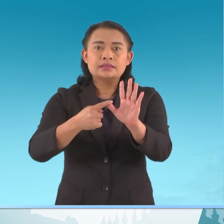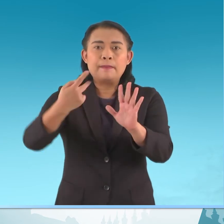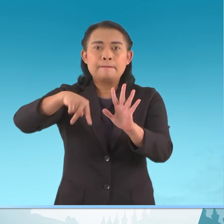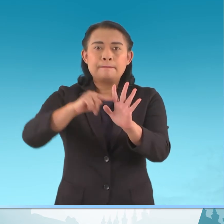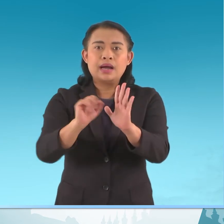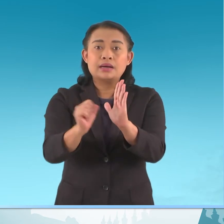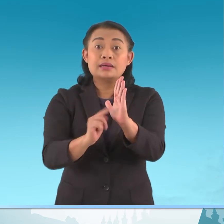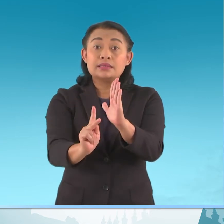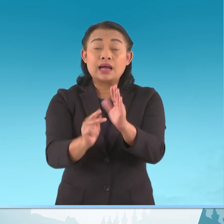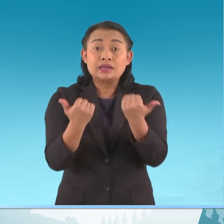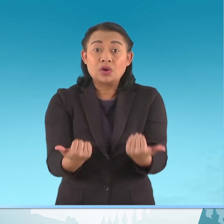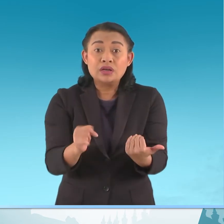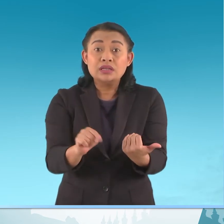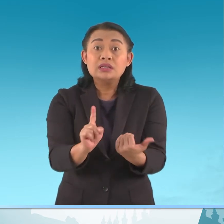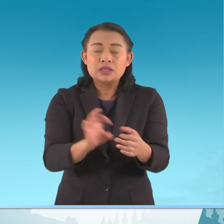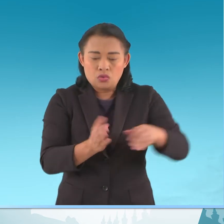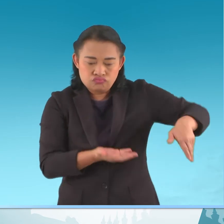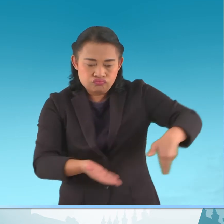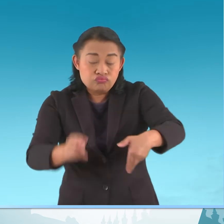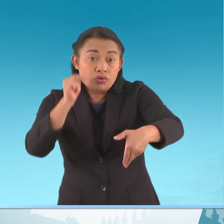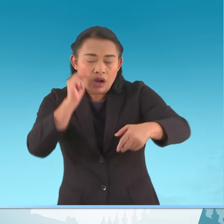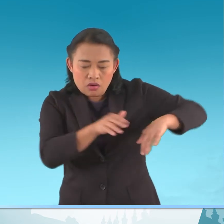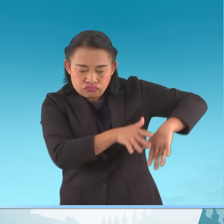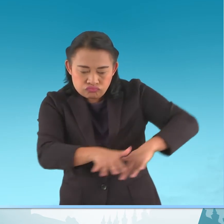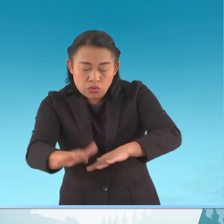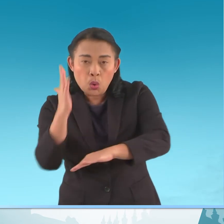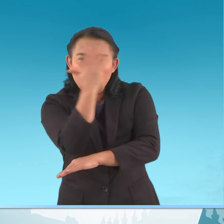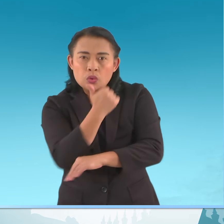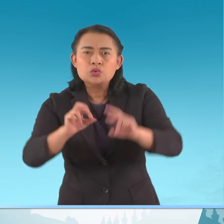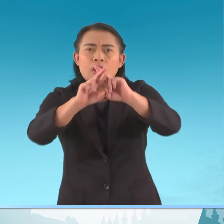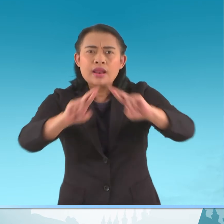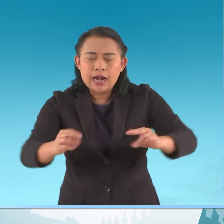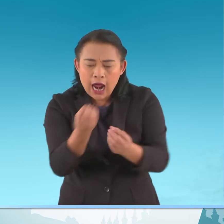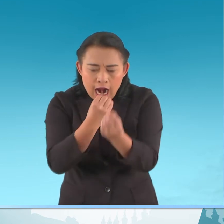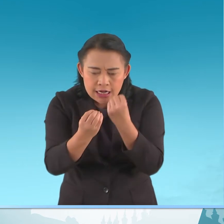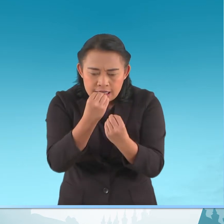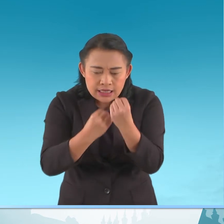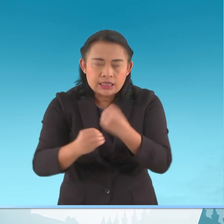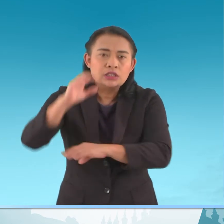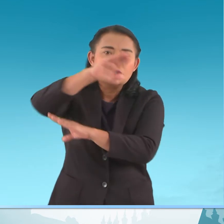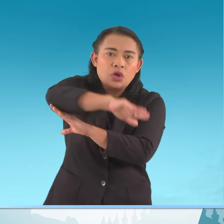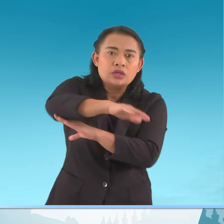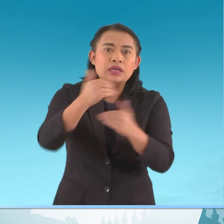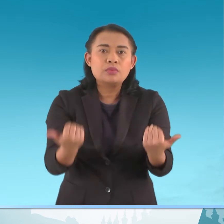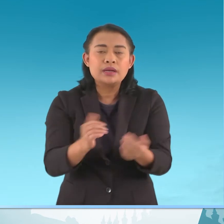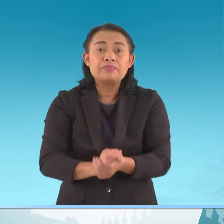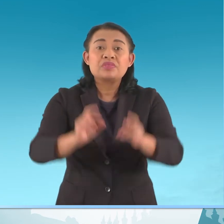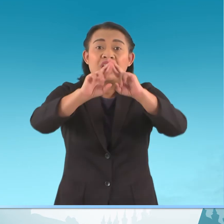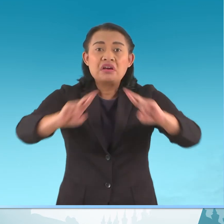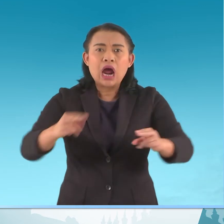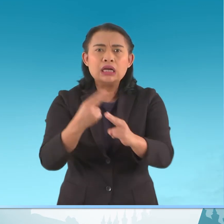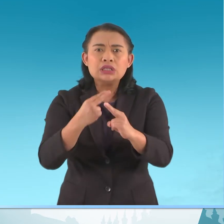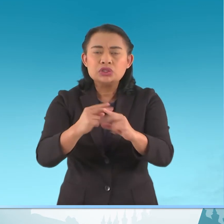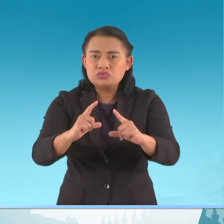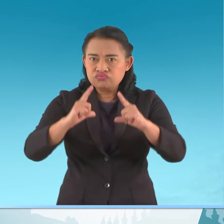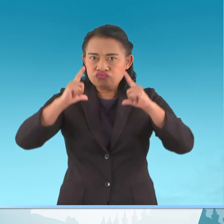ผมแล้วก็ตรงนี้เป็นจุดชมวิวแม่น้ำที่สวยงามมากๆรวมถึงร้านอาหารที่เราจะดินเนอร์กันในค่ำคืนนี้นะฮะเป็นร้านที่